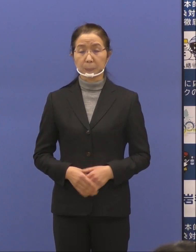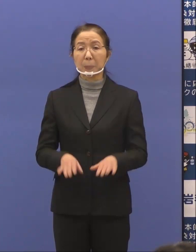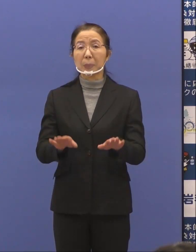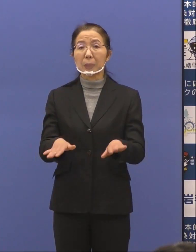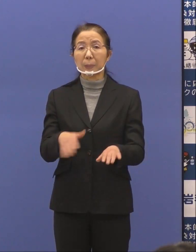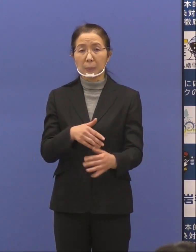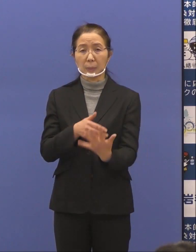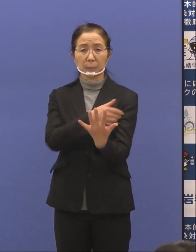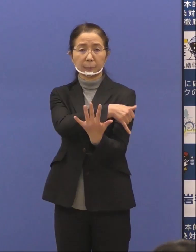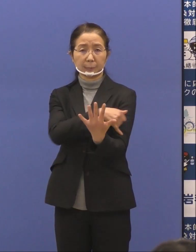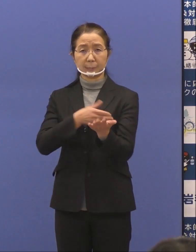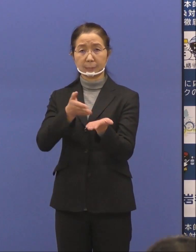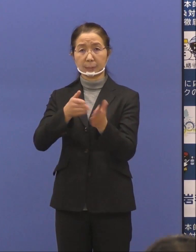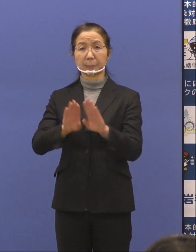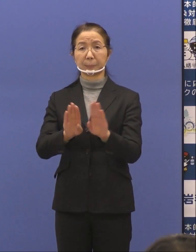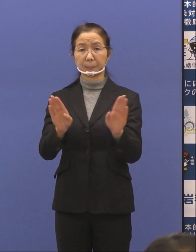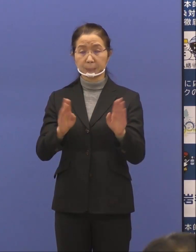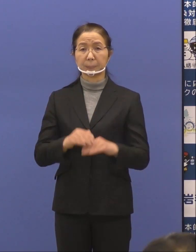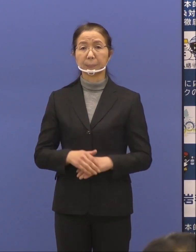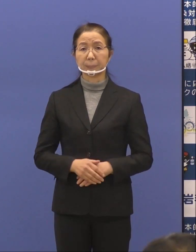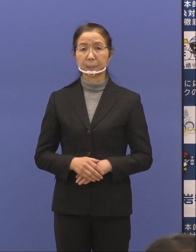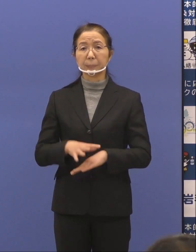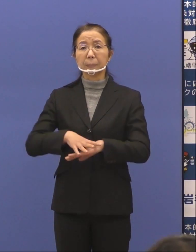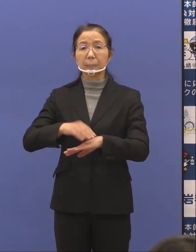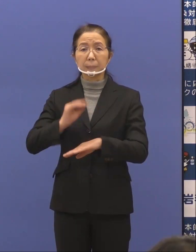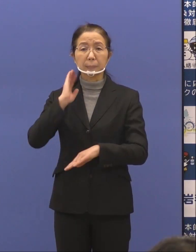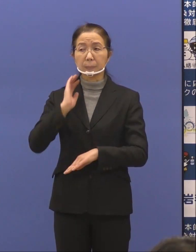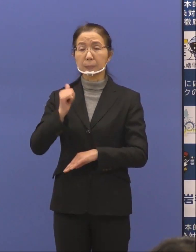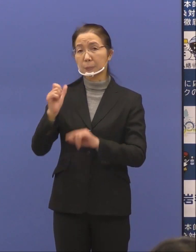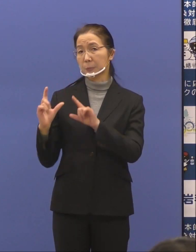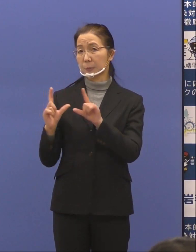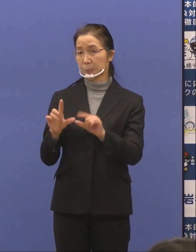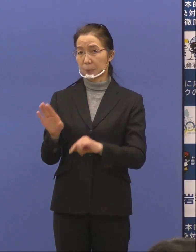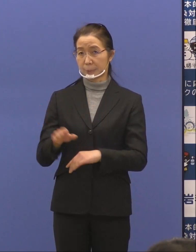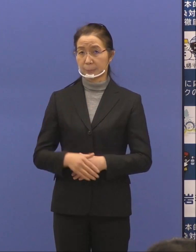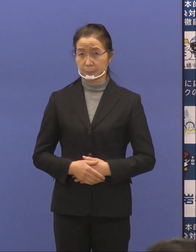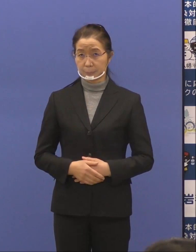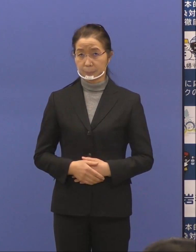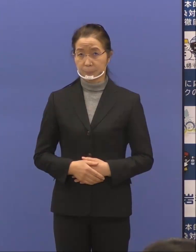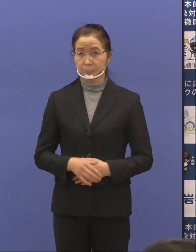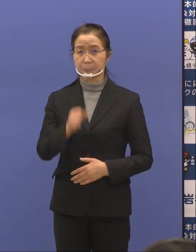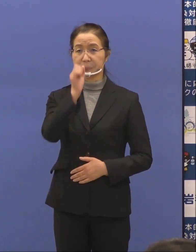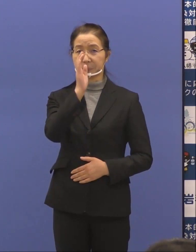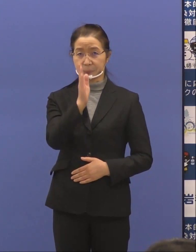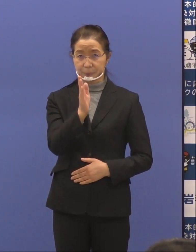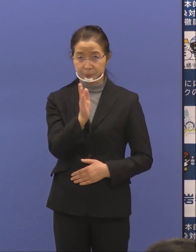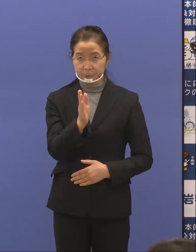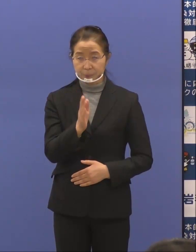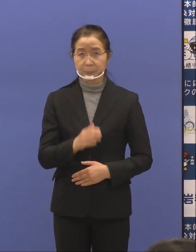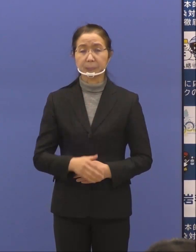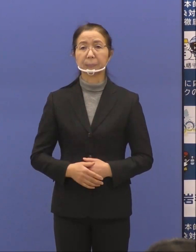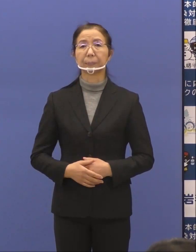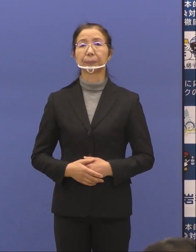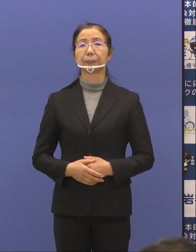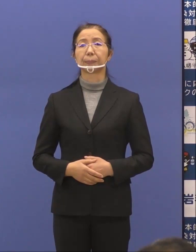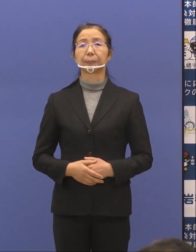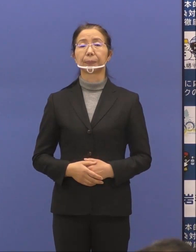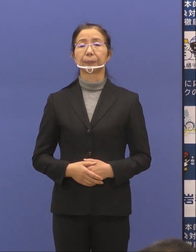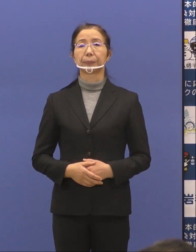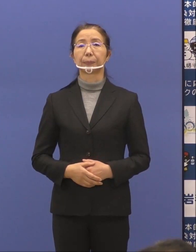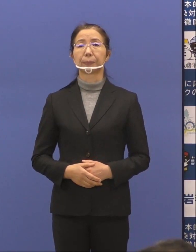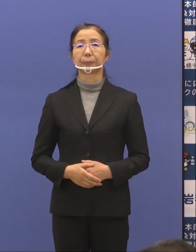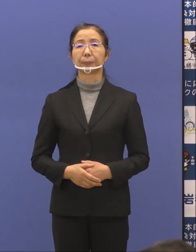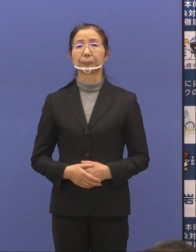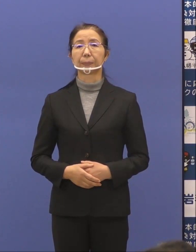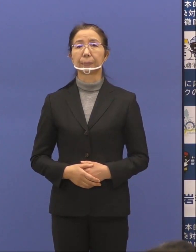ただいまから記者会見を行います。最初に知事から発表があります。それでは知事お願いします。 はい、